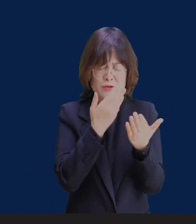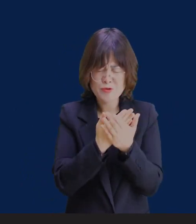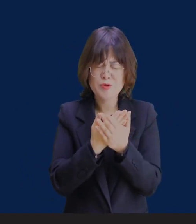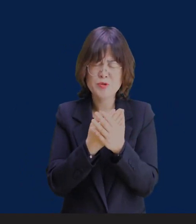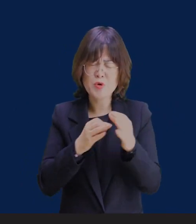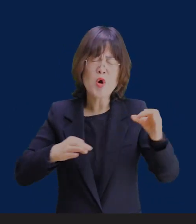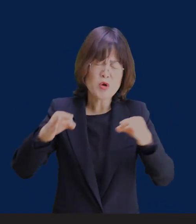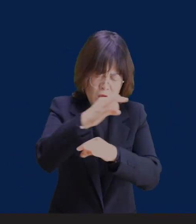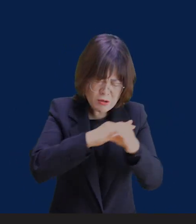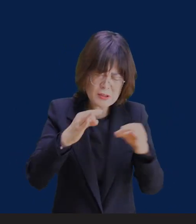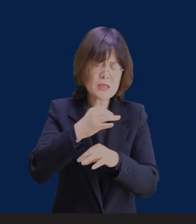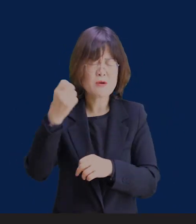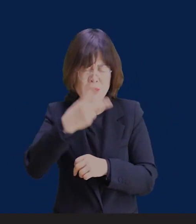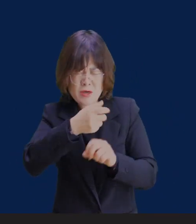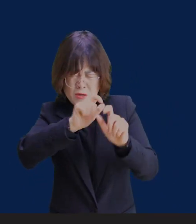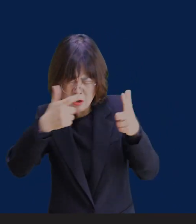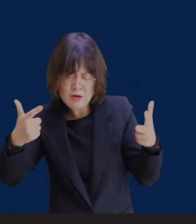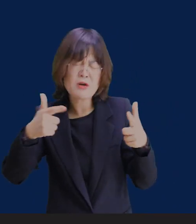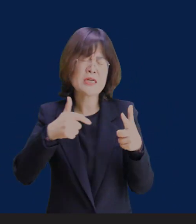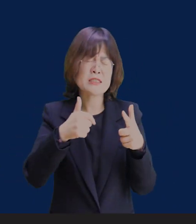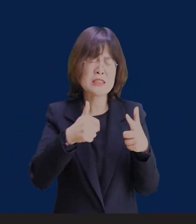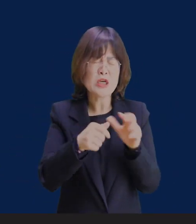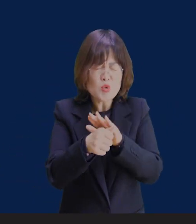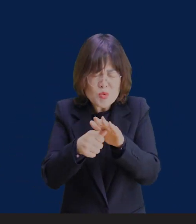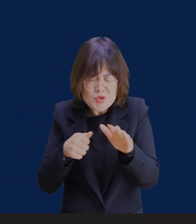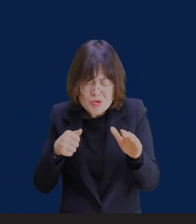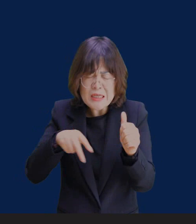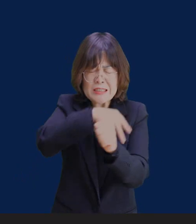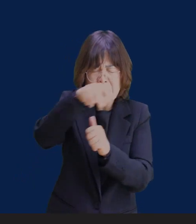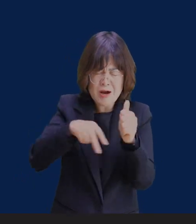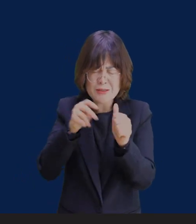성령의 은혜를 구합니다. 성령의 은혜를 주시옵소서.